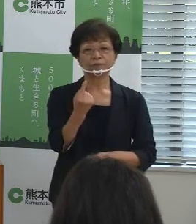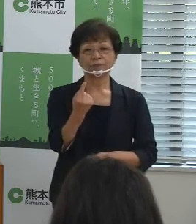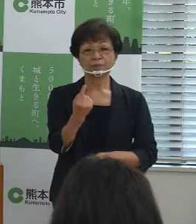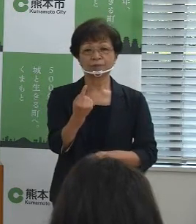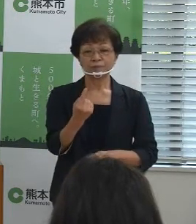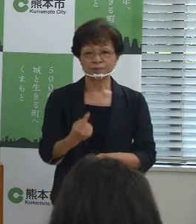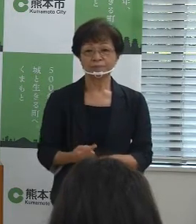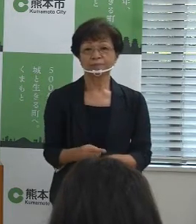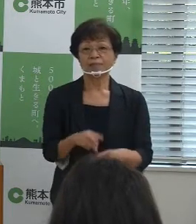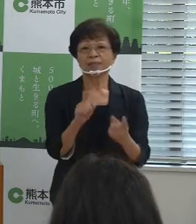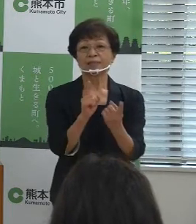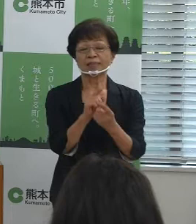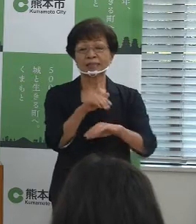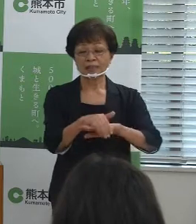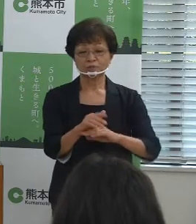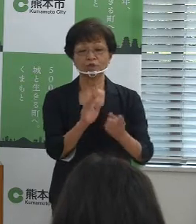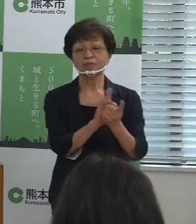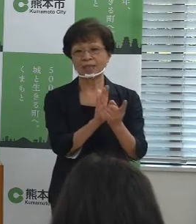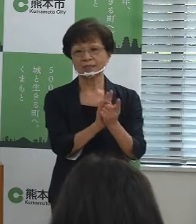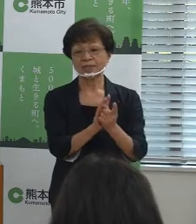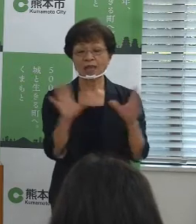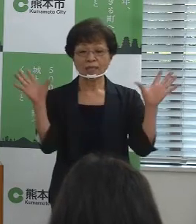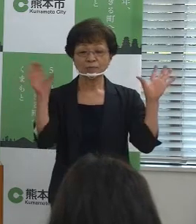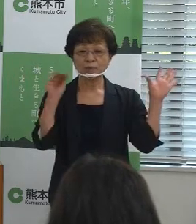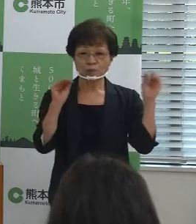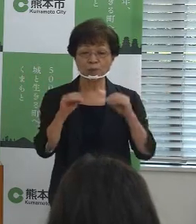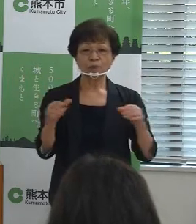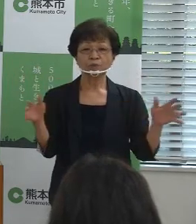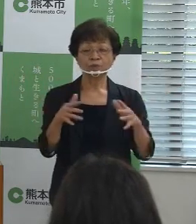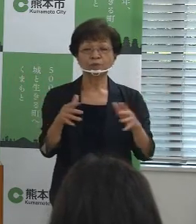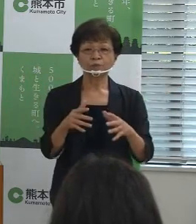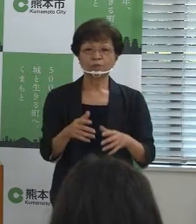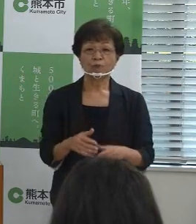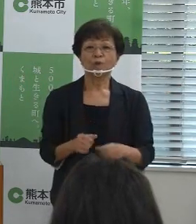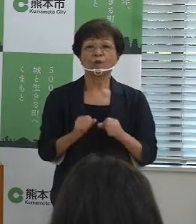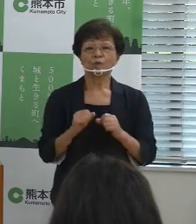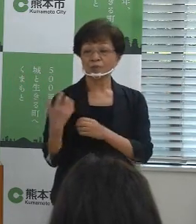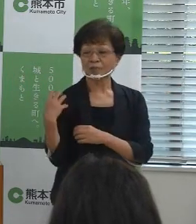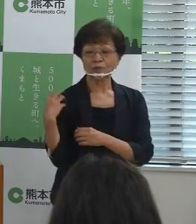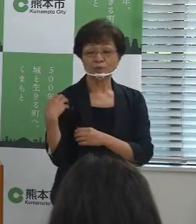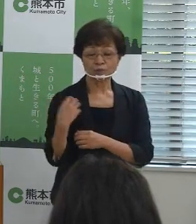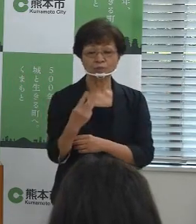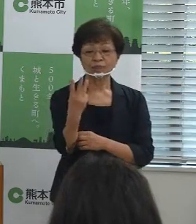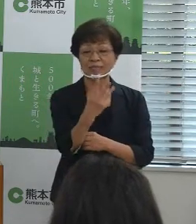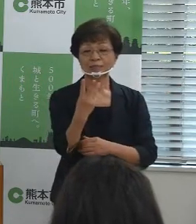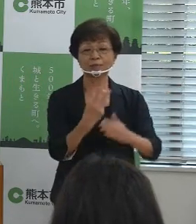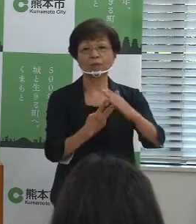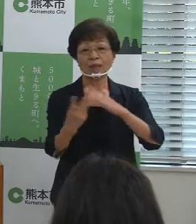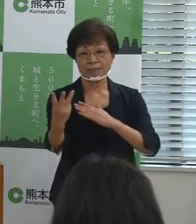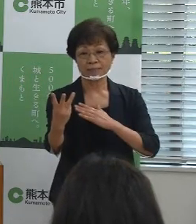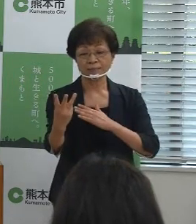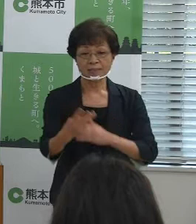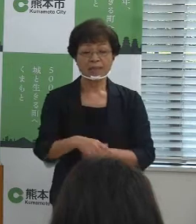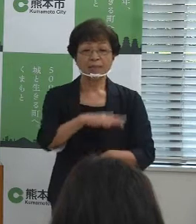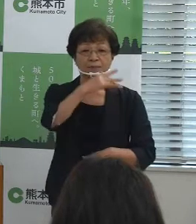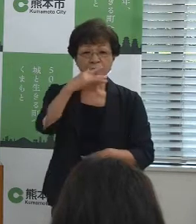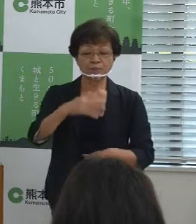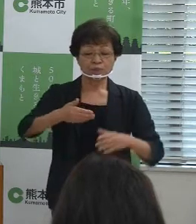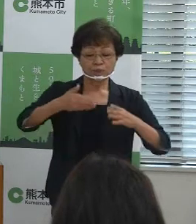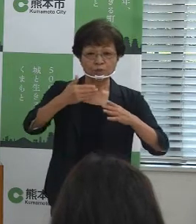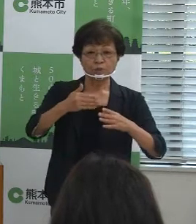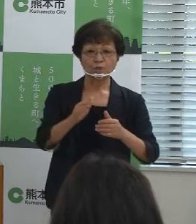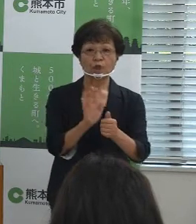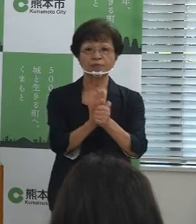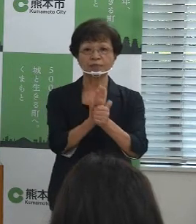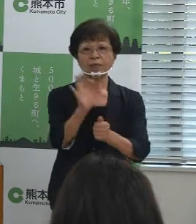策本部事務にかかる支援や情報収集を行う職員3名の派遣、および水食料等の